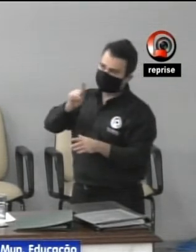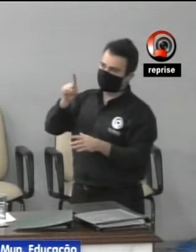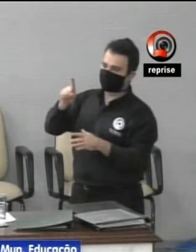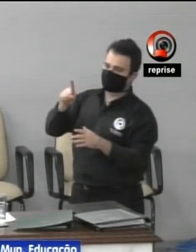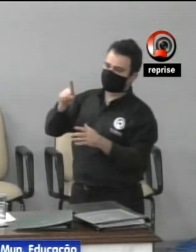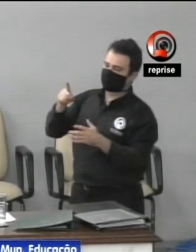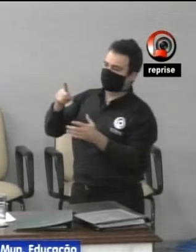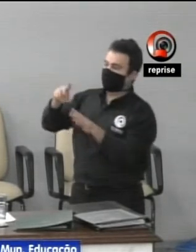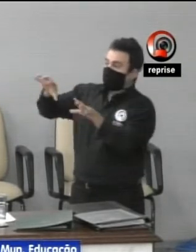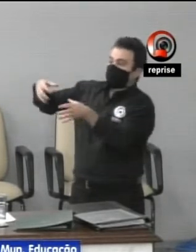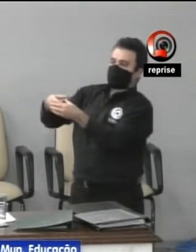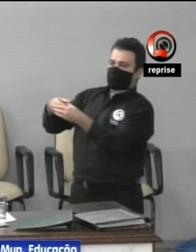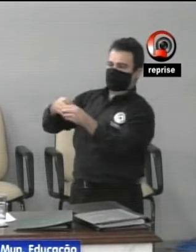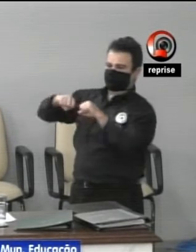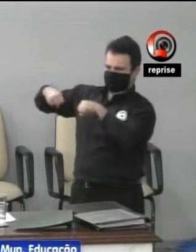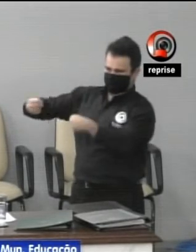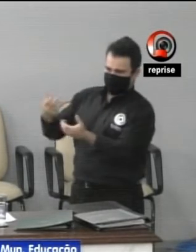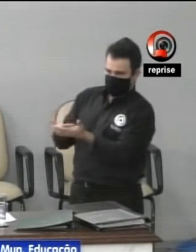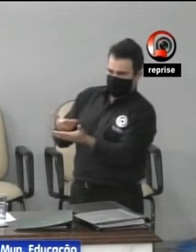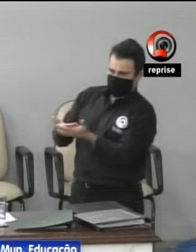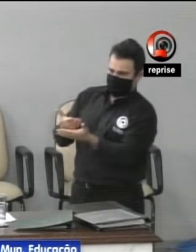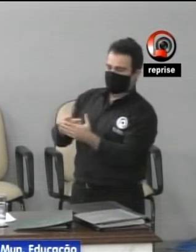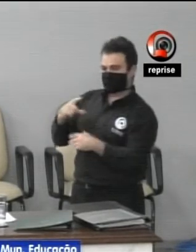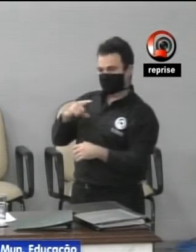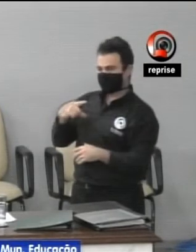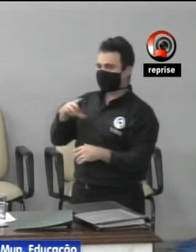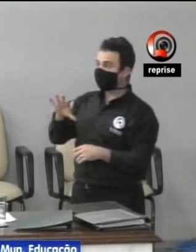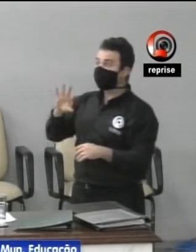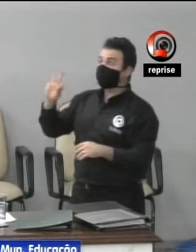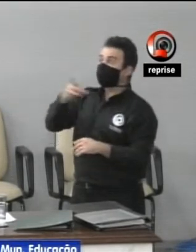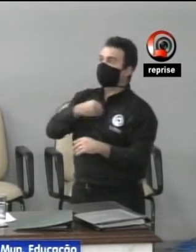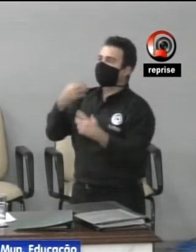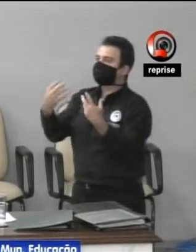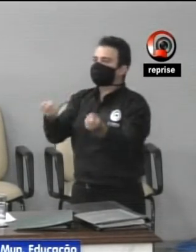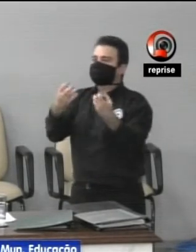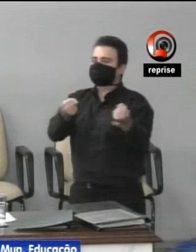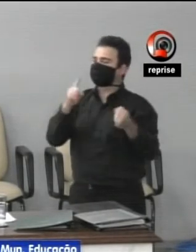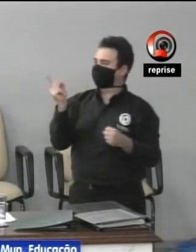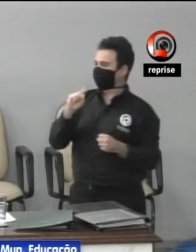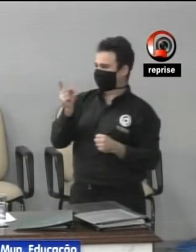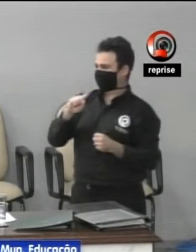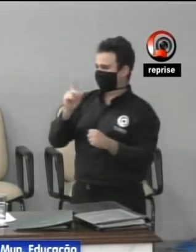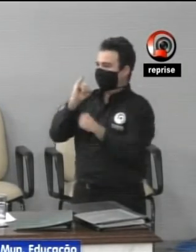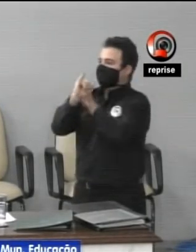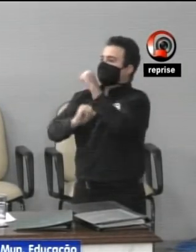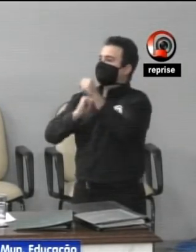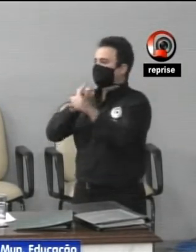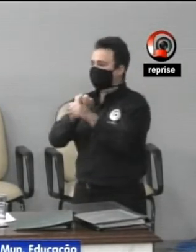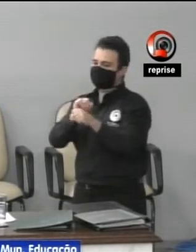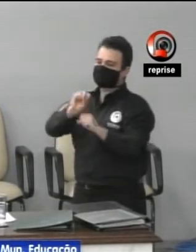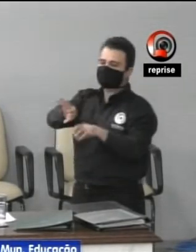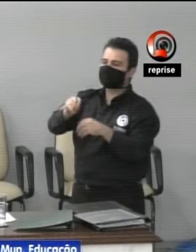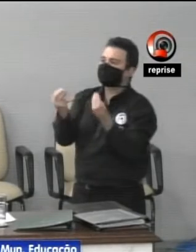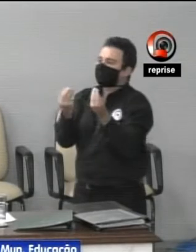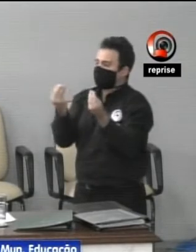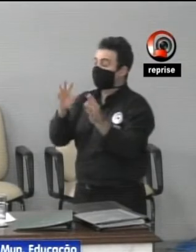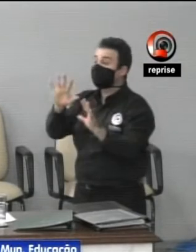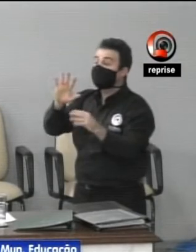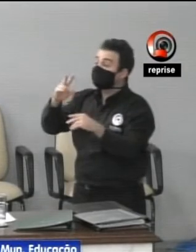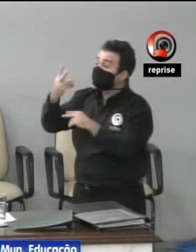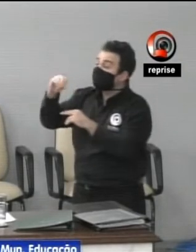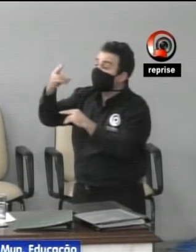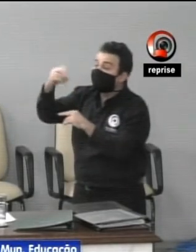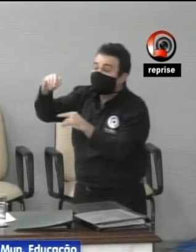adesão plena da rede. Naquele momento, não se imaginava o que nós íamos passar em 2020. Nesse